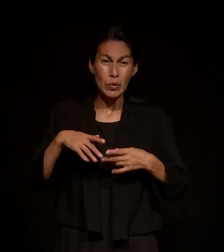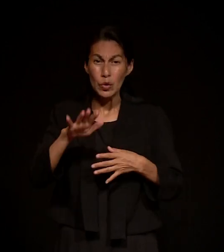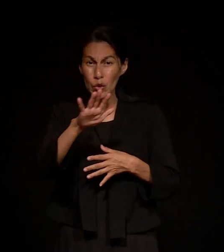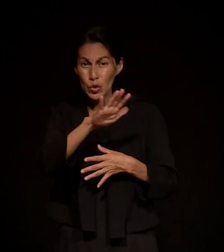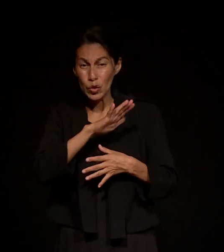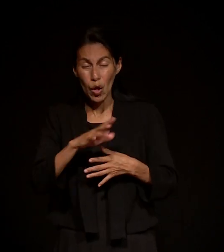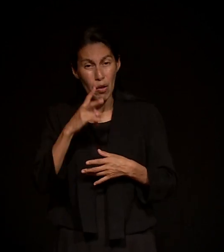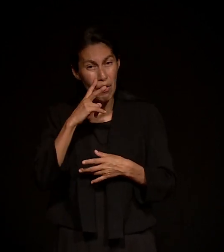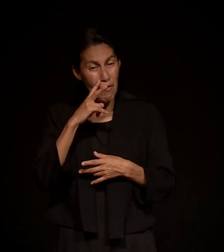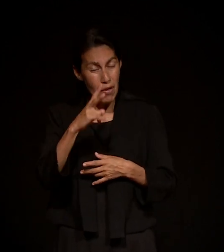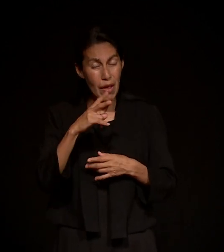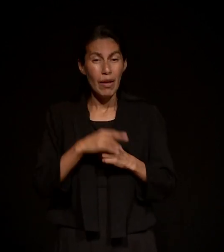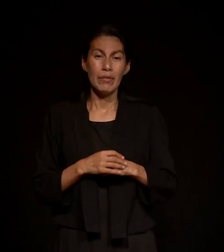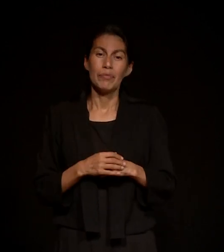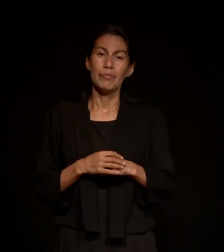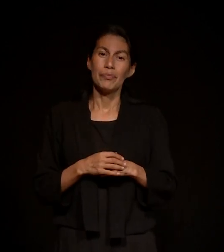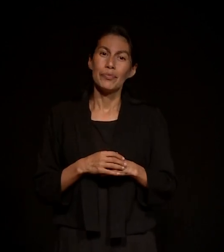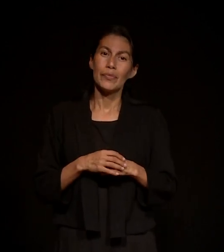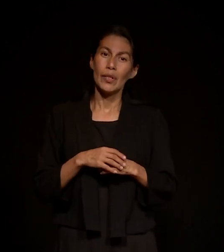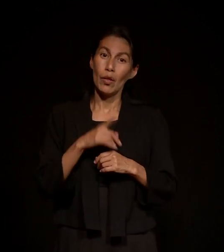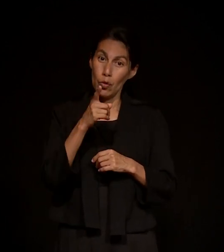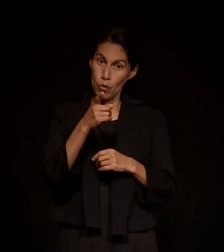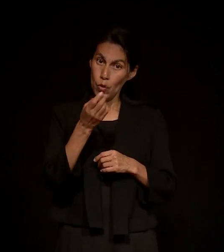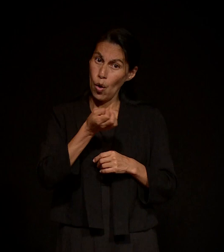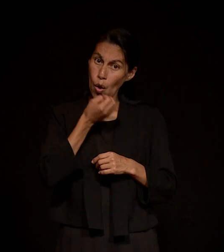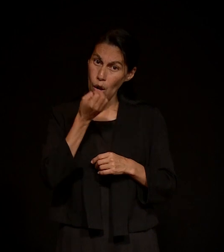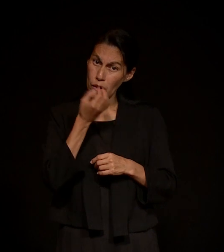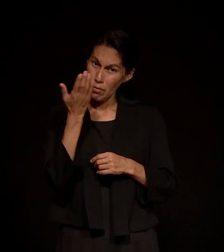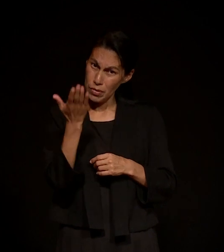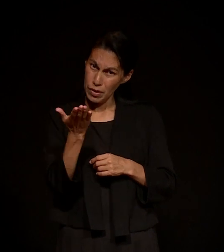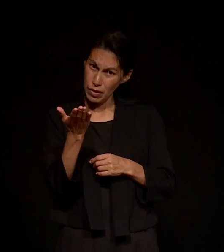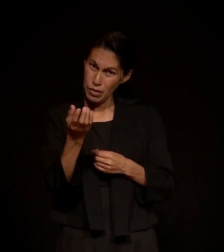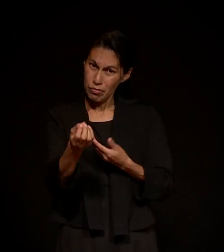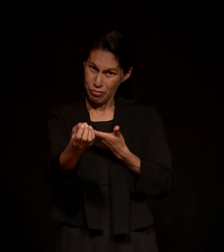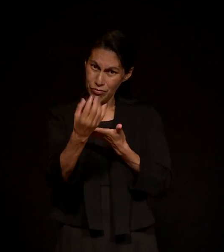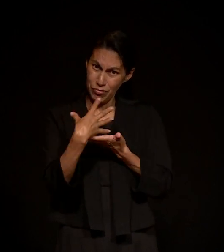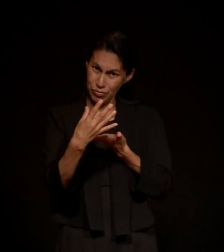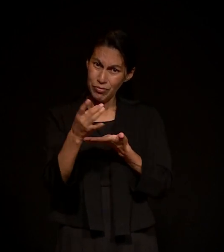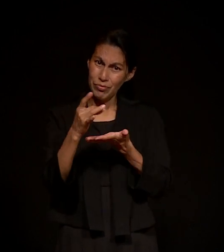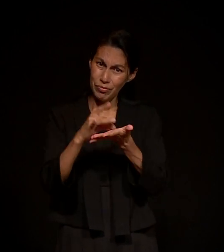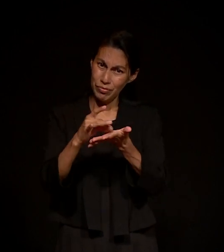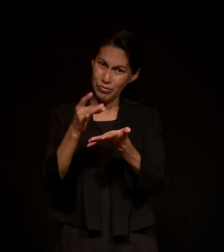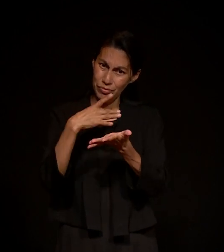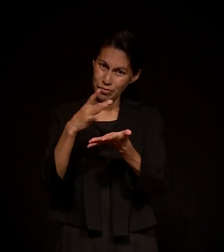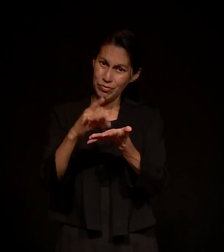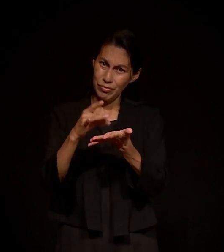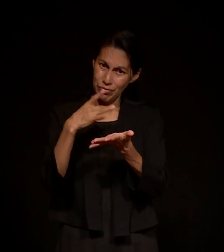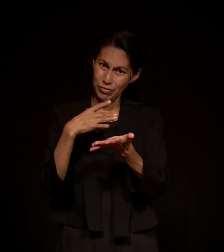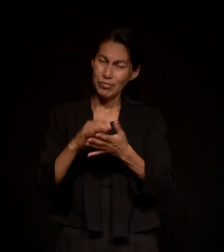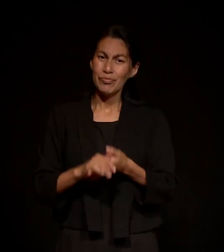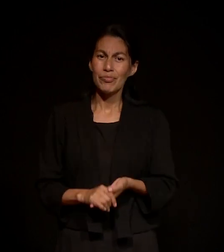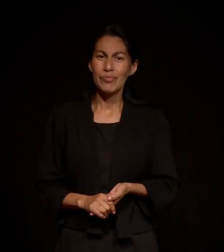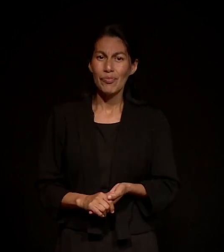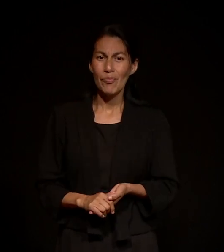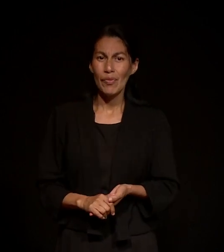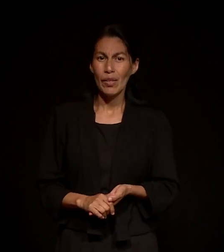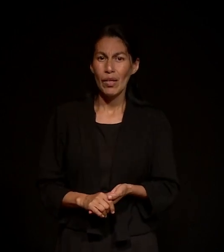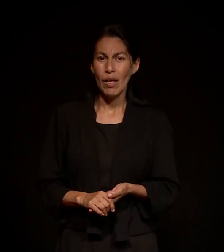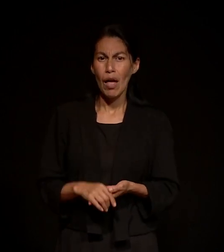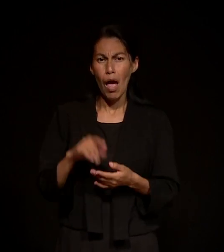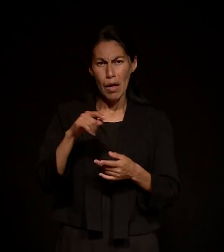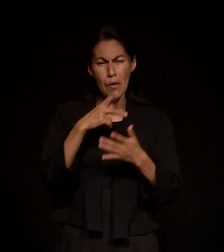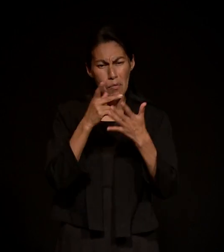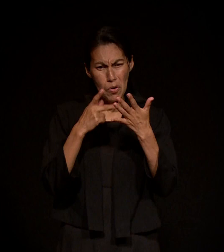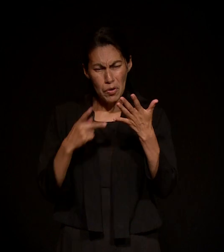entero. Y envía tus pedidos de oración al programa para que oremos. Y también, no solo dentro del